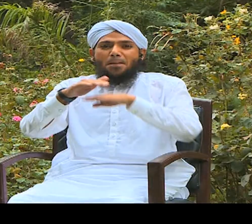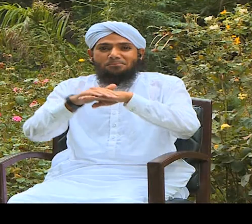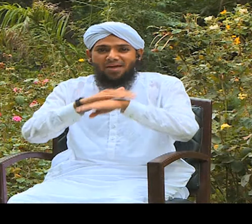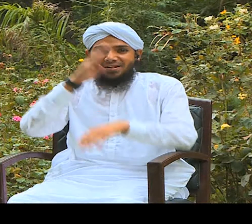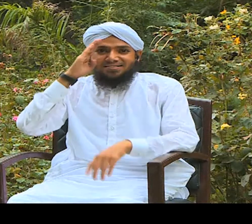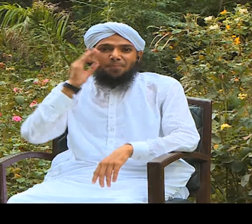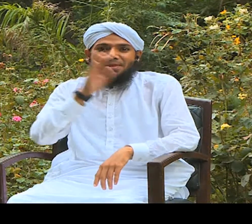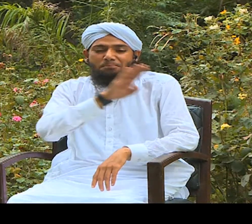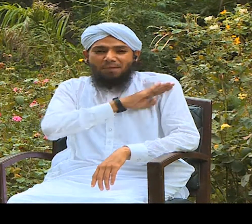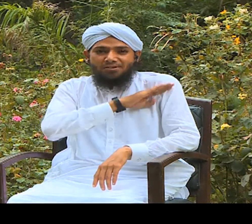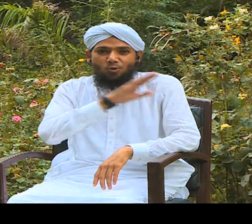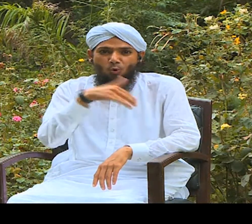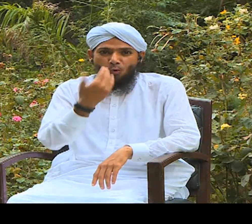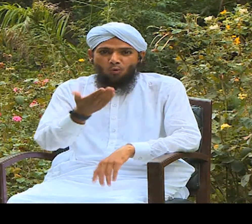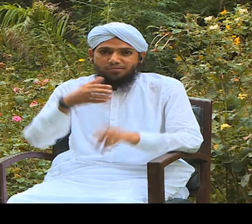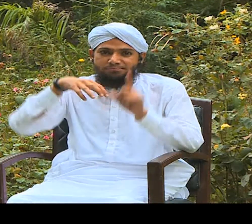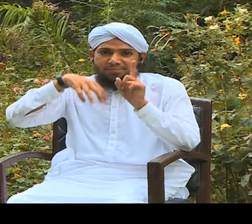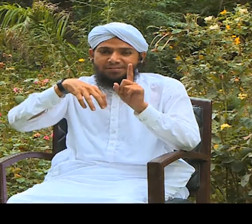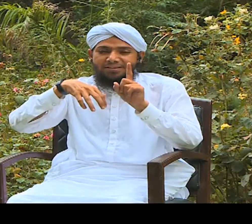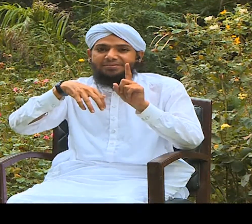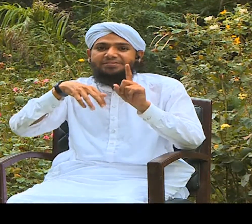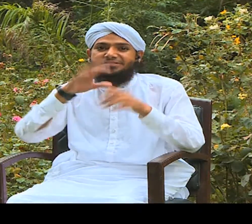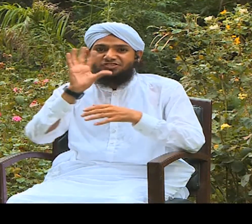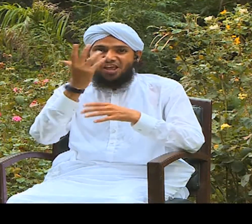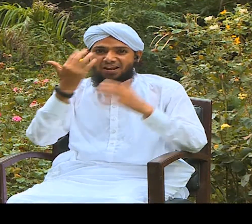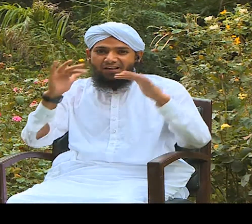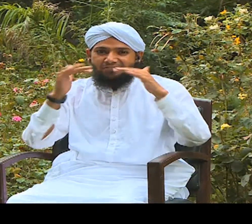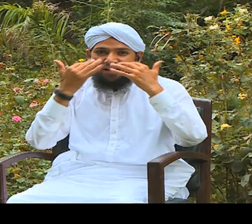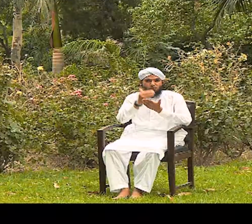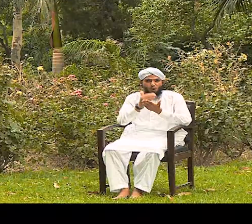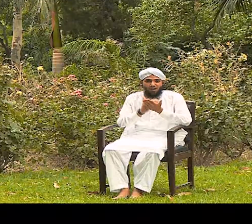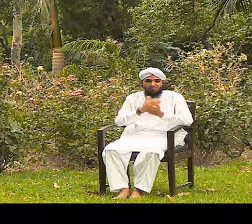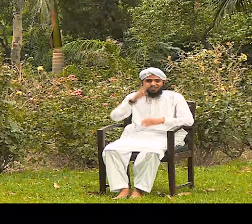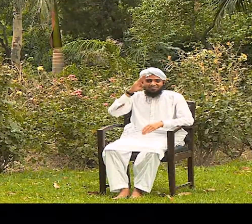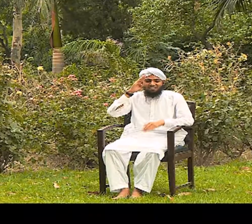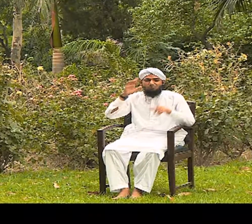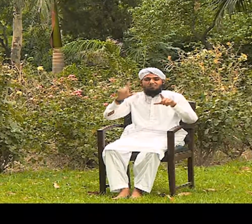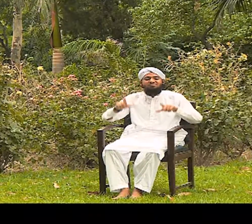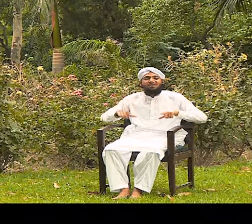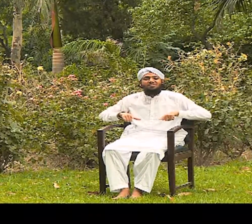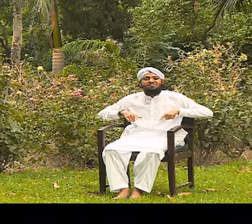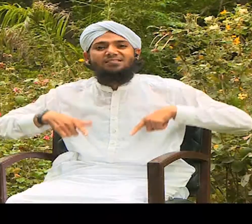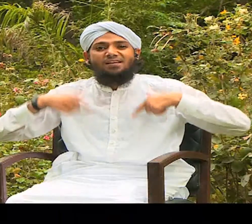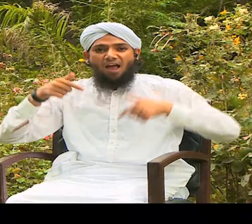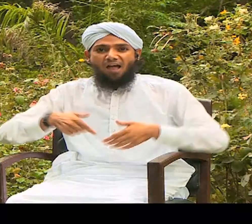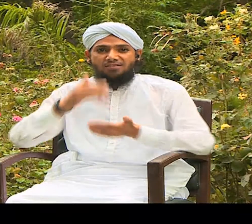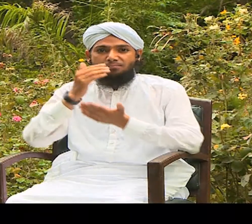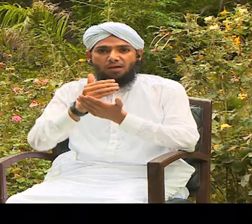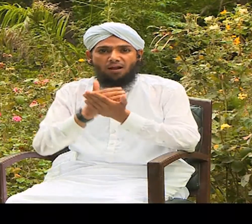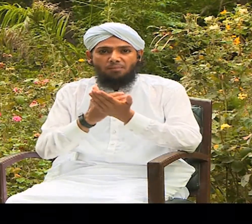پیارے اسلامی بھائیوں اور مدنی چینل کے ناظرین، پروگرام ہے اسلامی زندگی، اور آج ہم اس